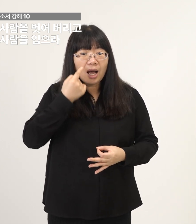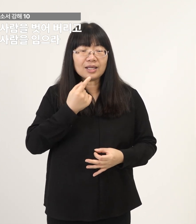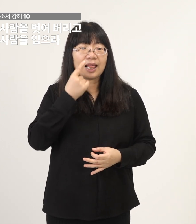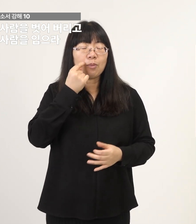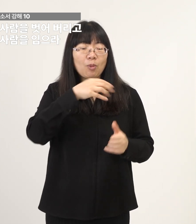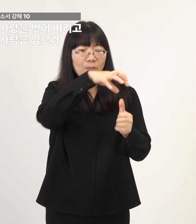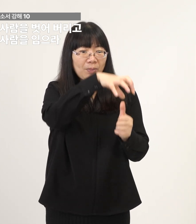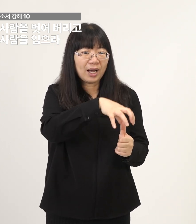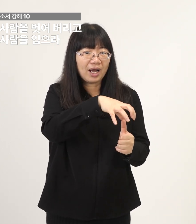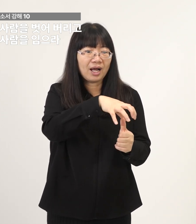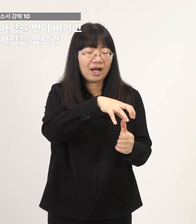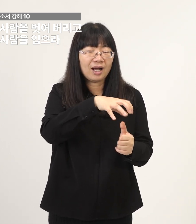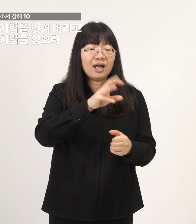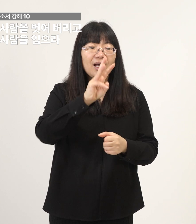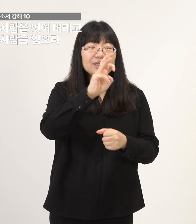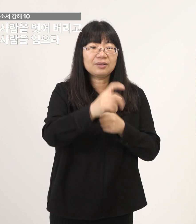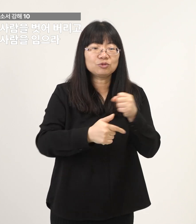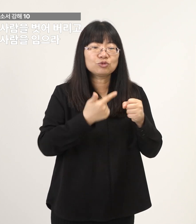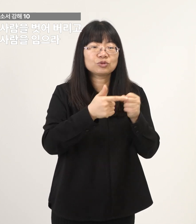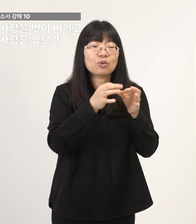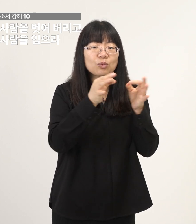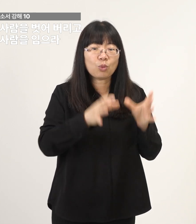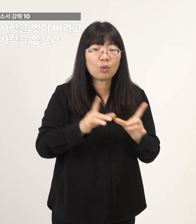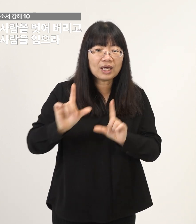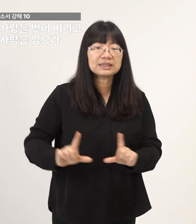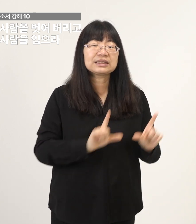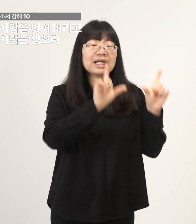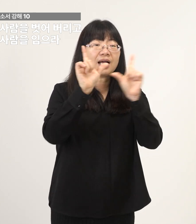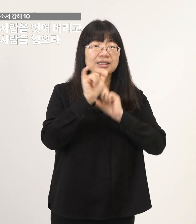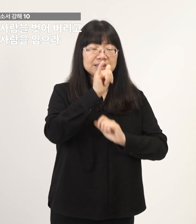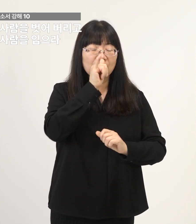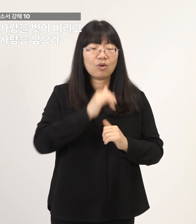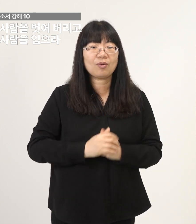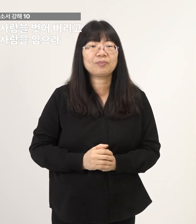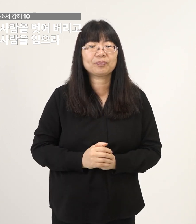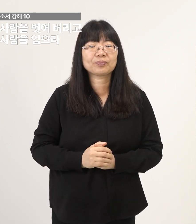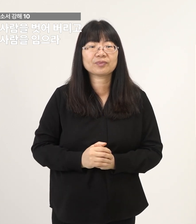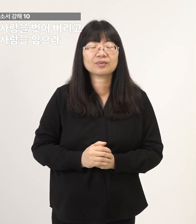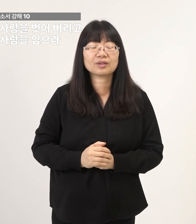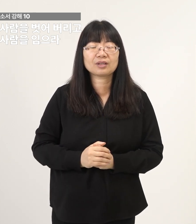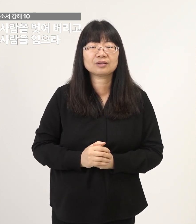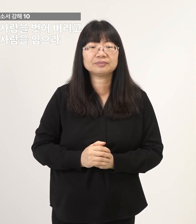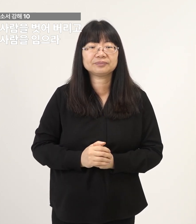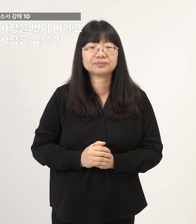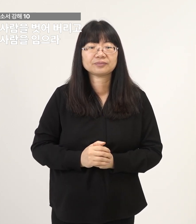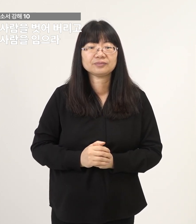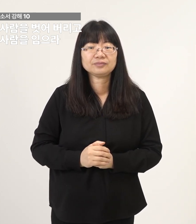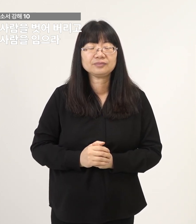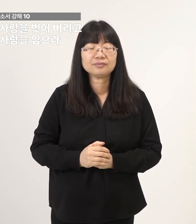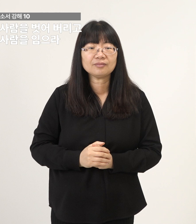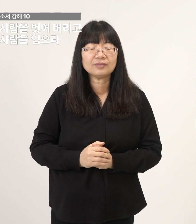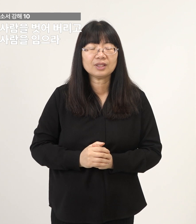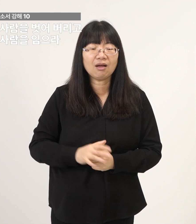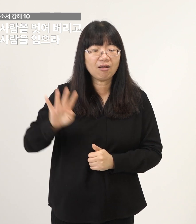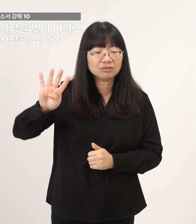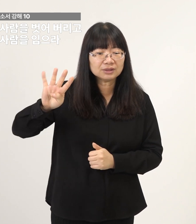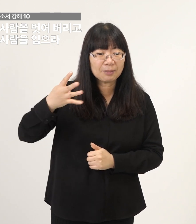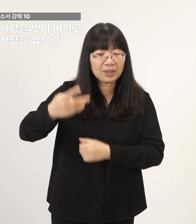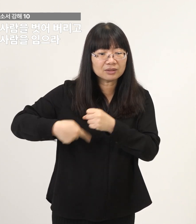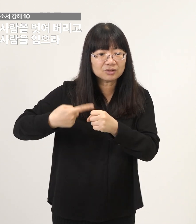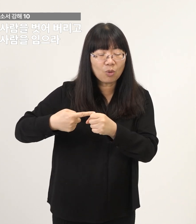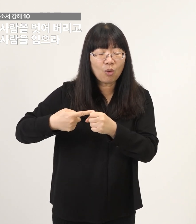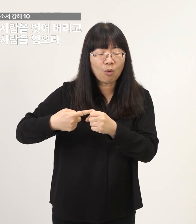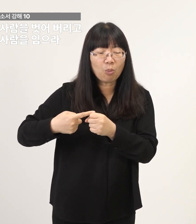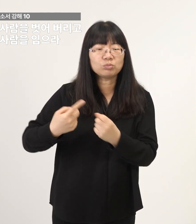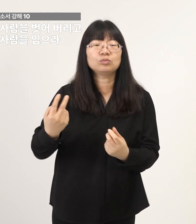36년을 지내면서 400년에 비하면 10분의 1도 안 되는 짧은 시간인데 그때